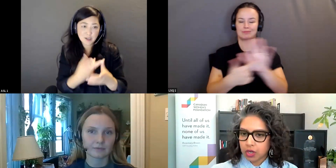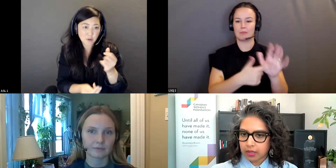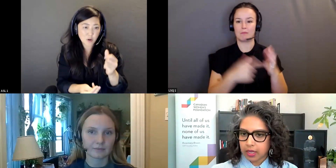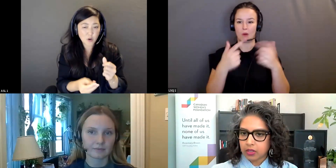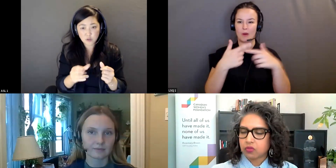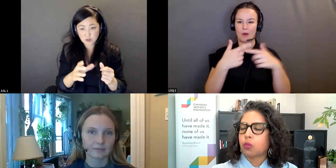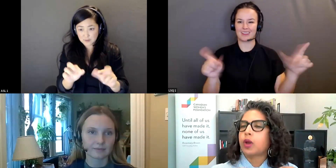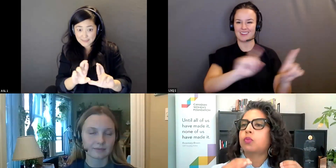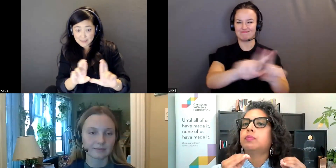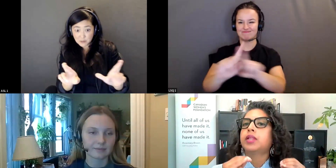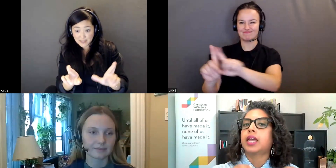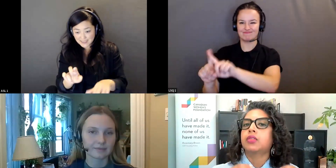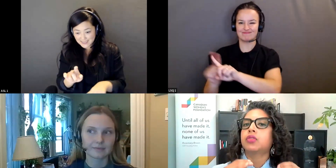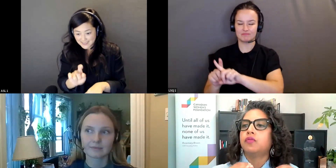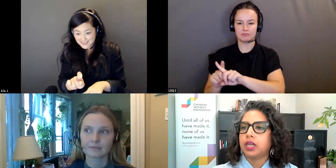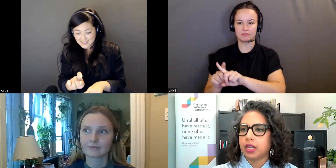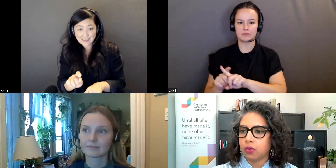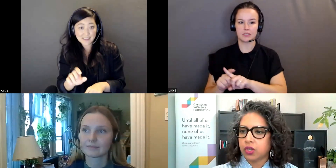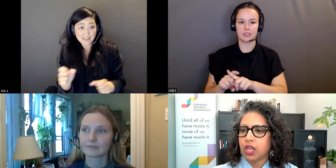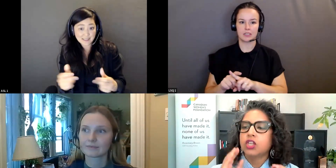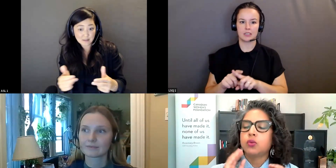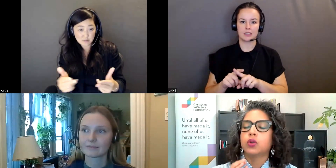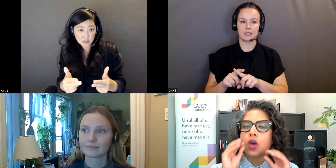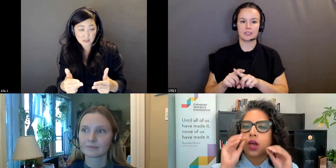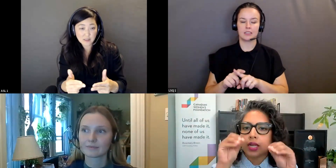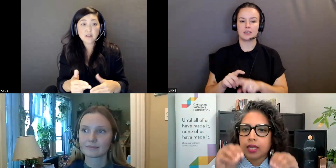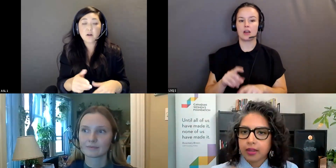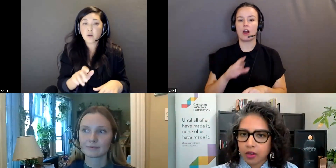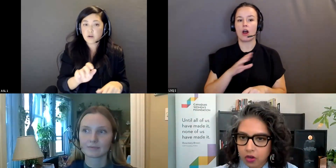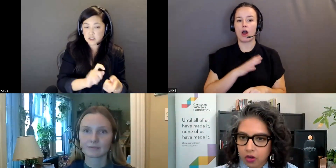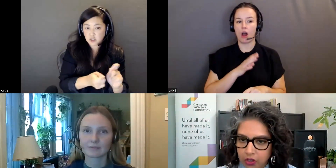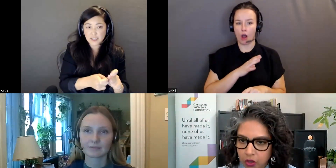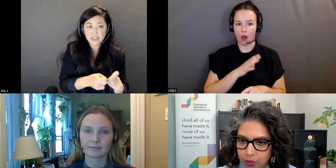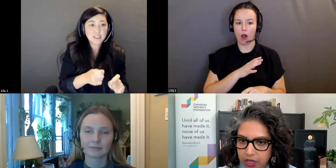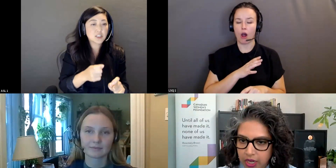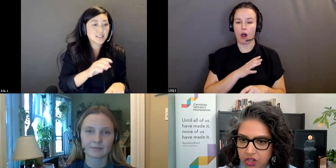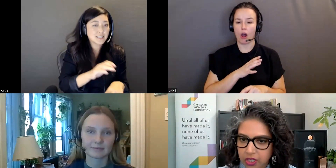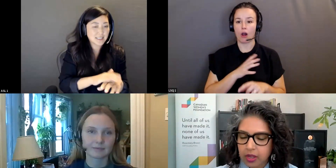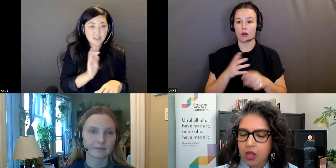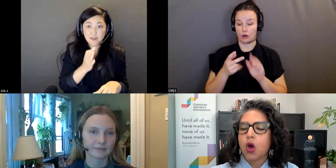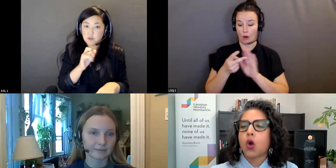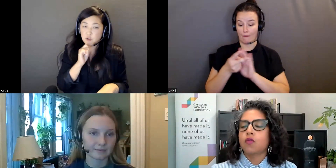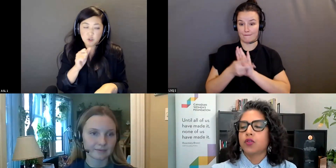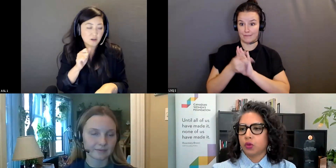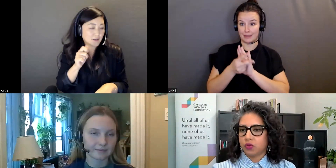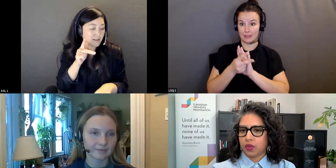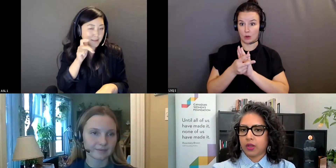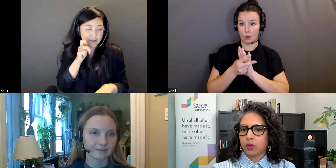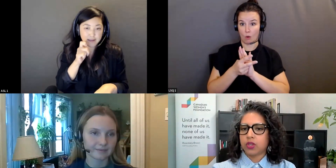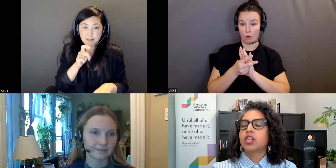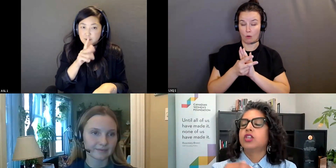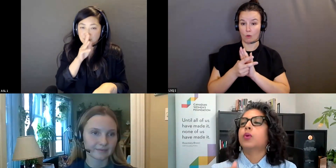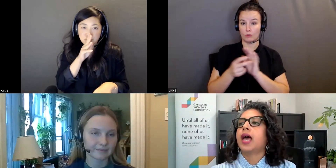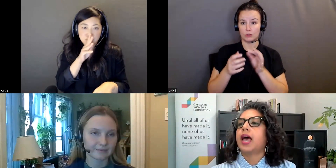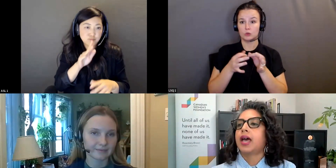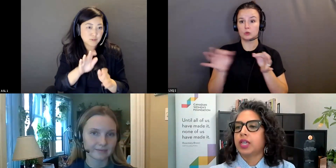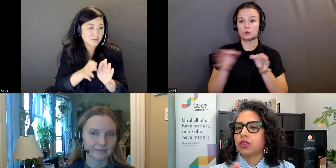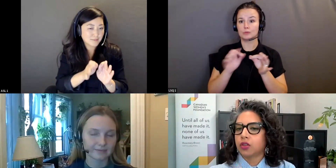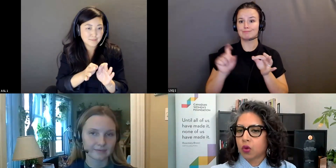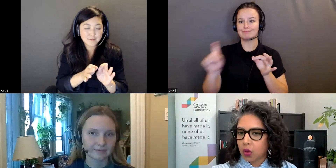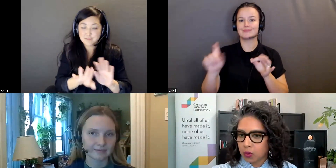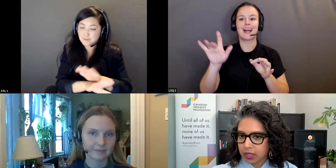Alors, soyez prêts pour ces liens de sous-titres lorsque nous allons jouer les vidéos, parce qu'il n'y aura